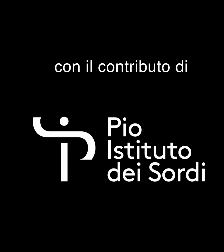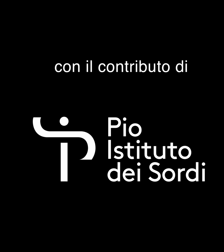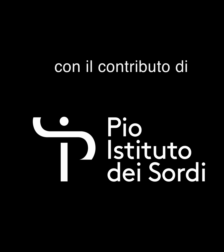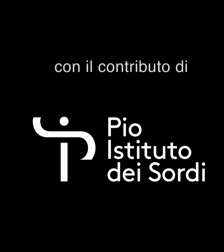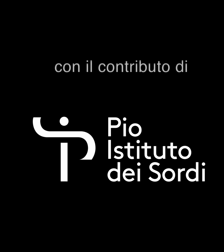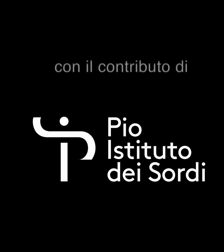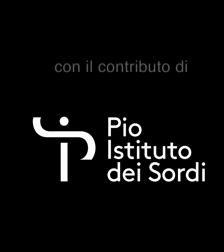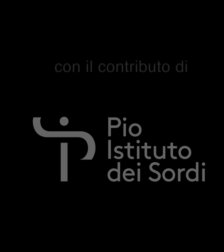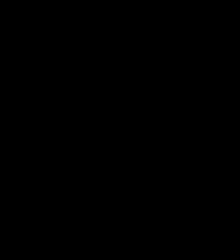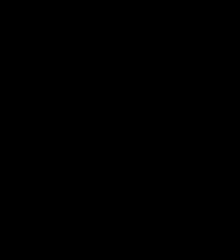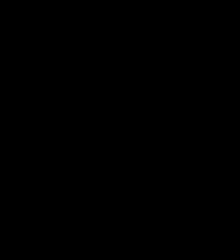Grazie. Grazie. Grazie.